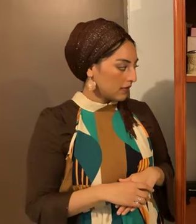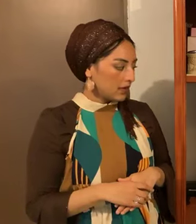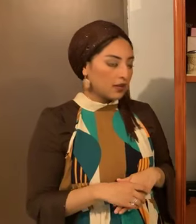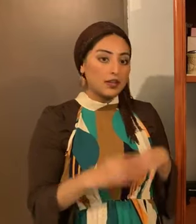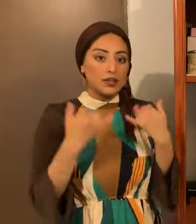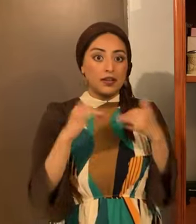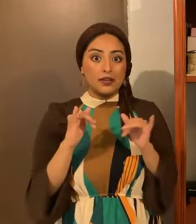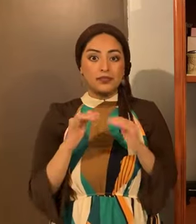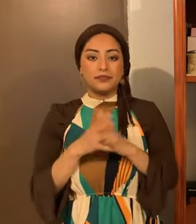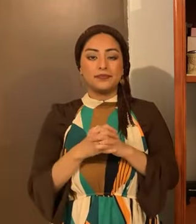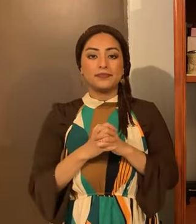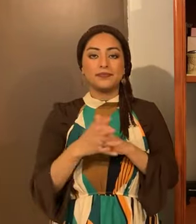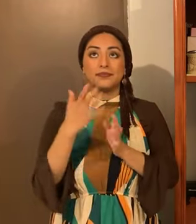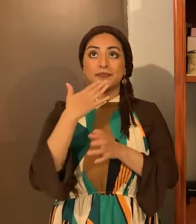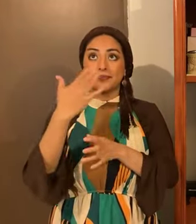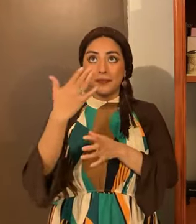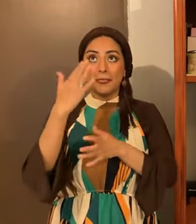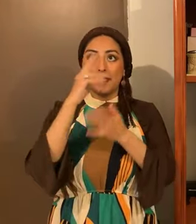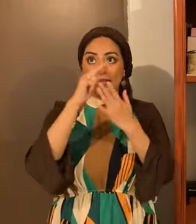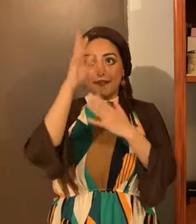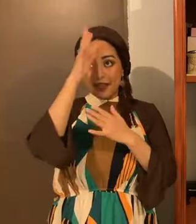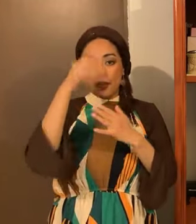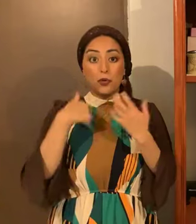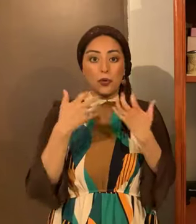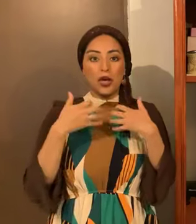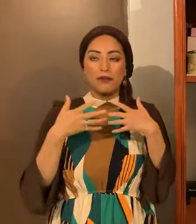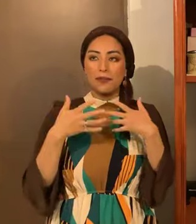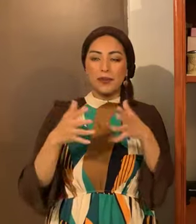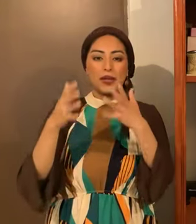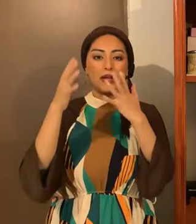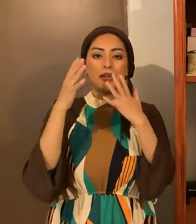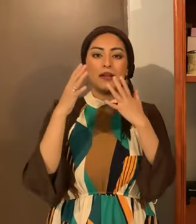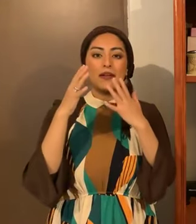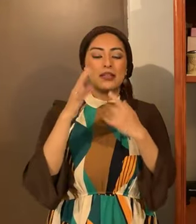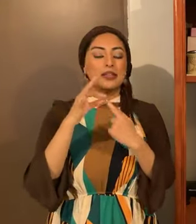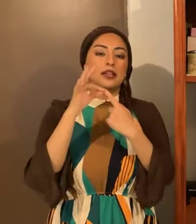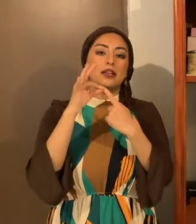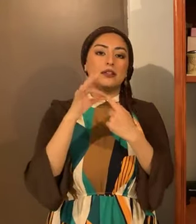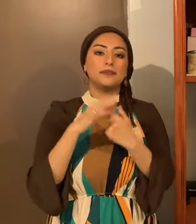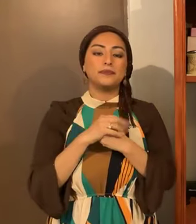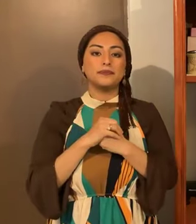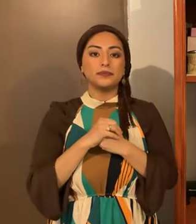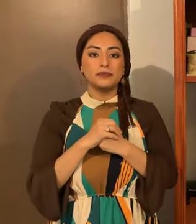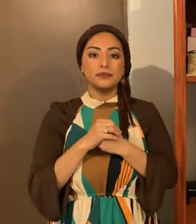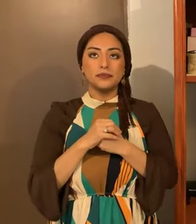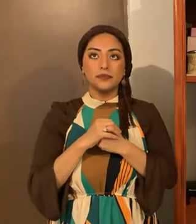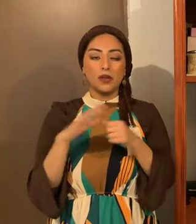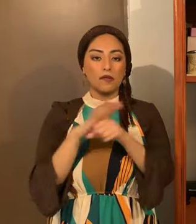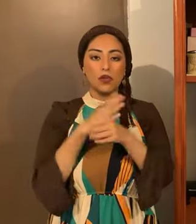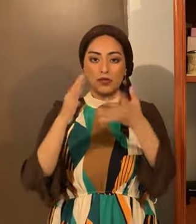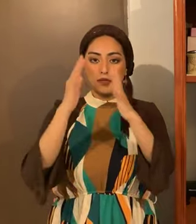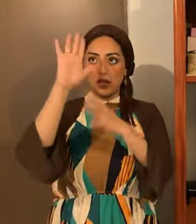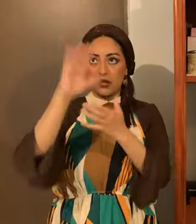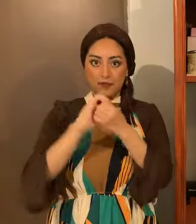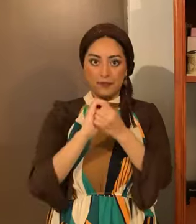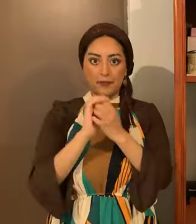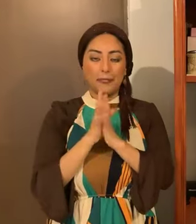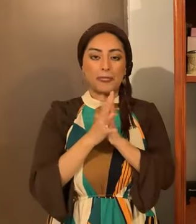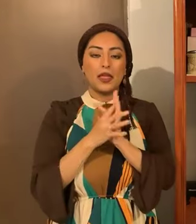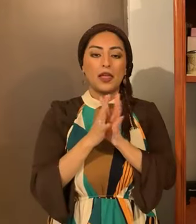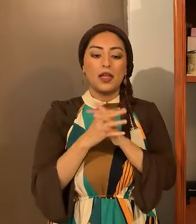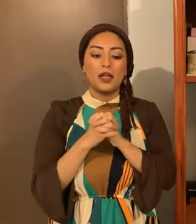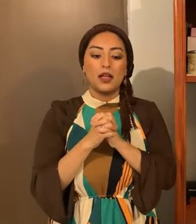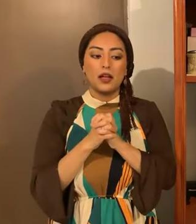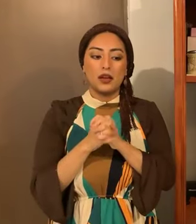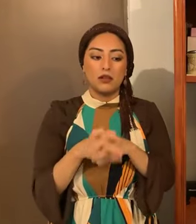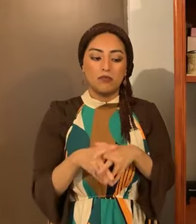todavía para Kabod del Eterno, y es que le queremos exaltar de una manera muy, muy, muy especial, dándole toda la Kabod. Me